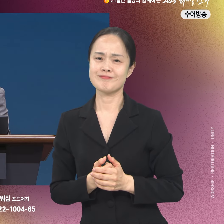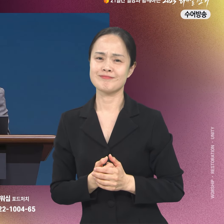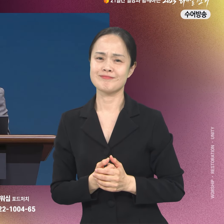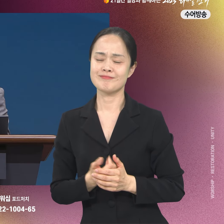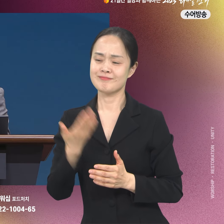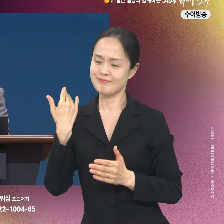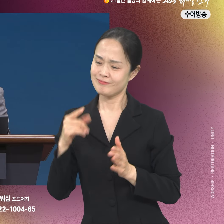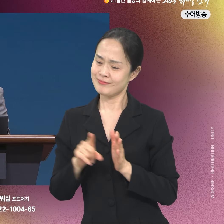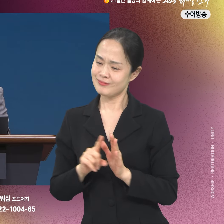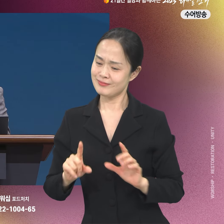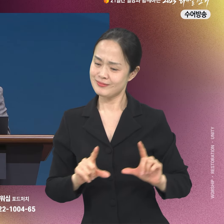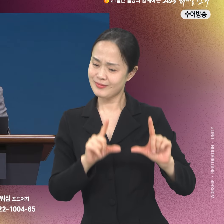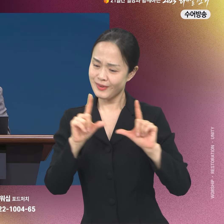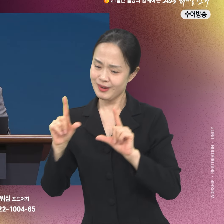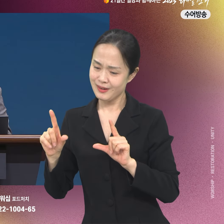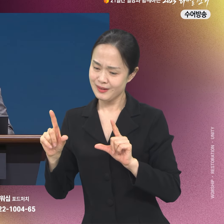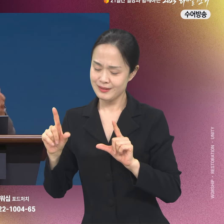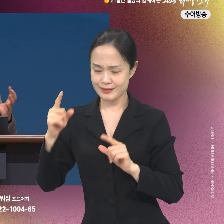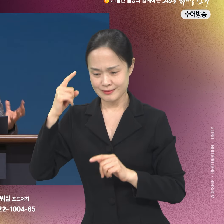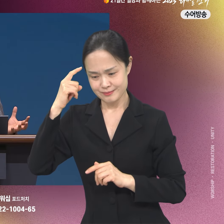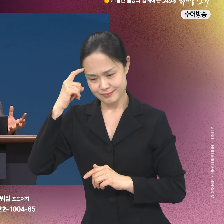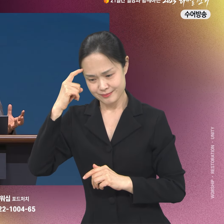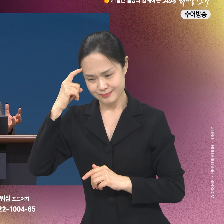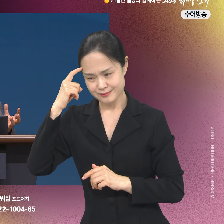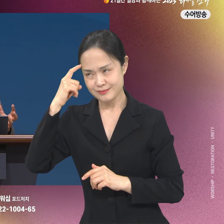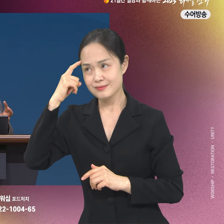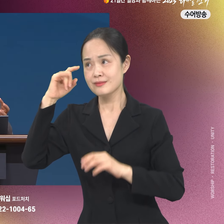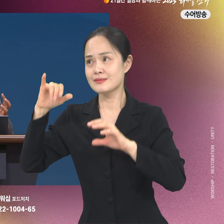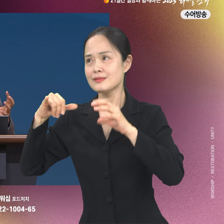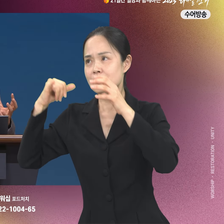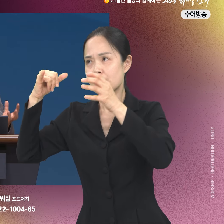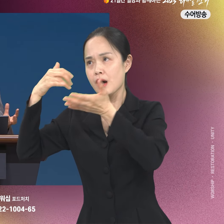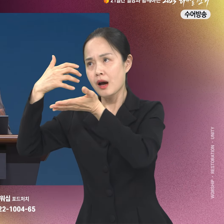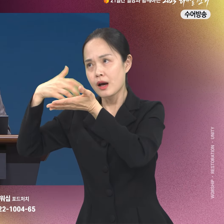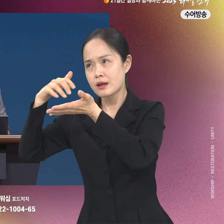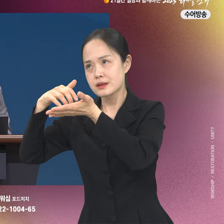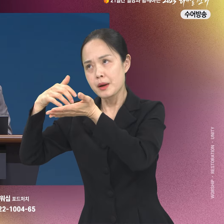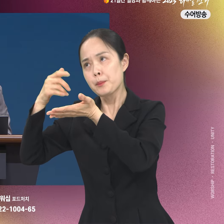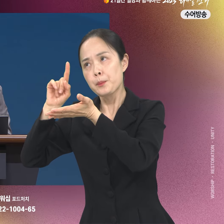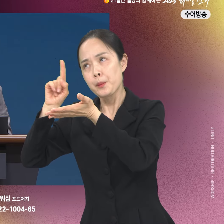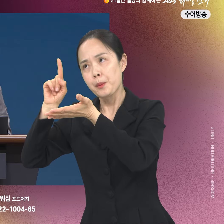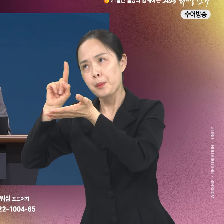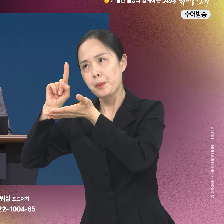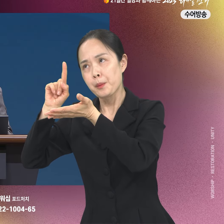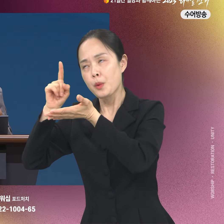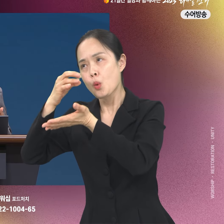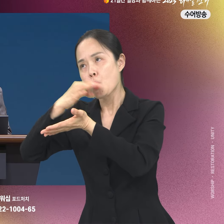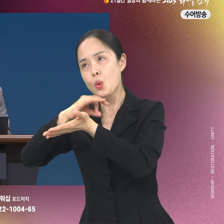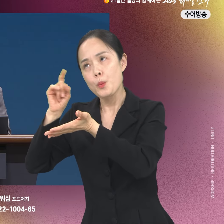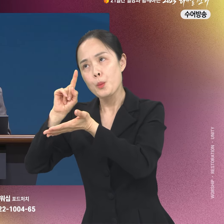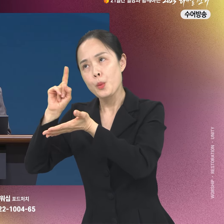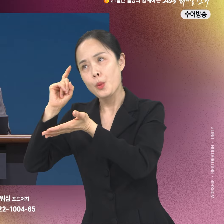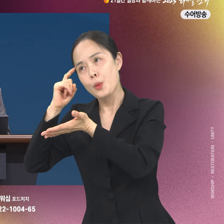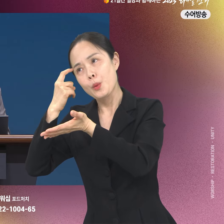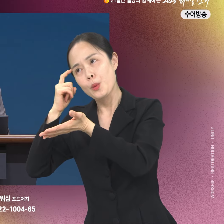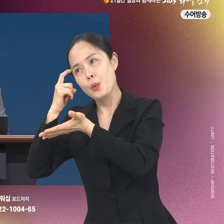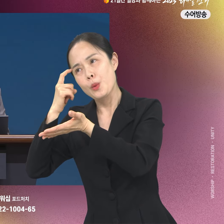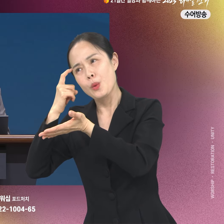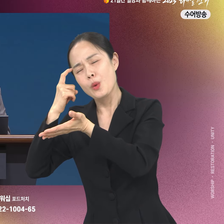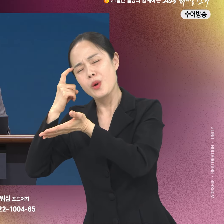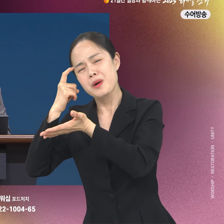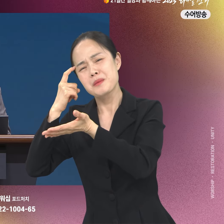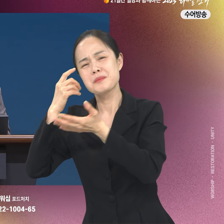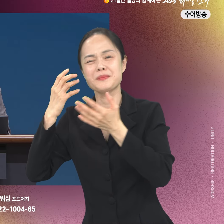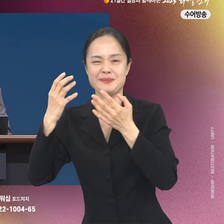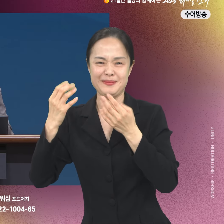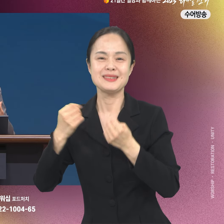있는 크리스찬이었어요. 그리고 뭐 세상적으로 이렇게 큰 잘못을 저지르고 살지